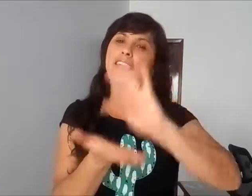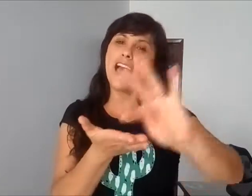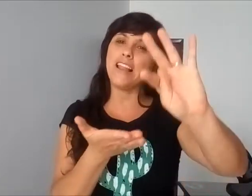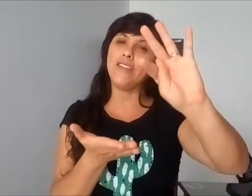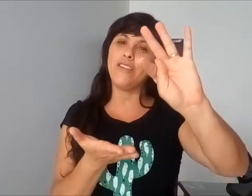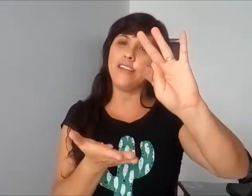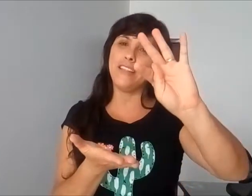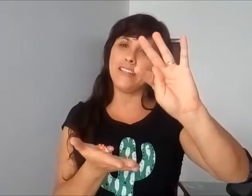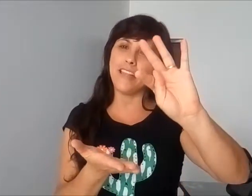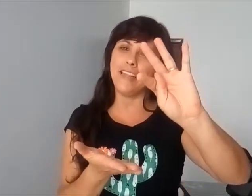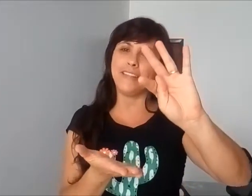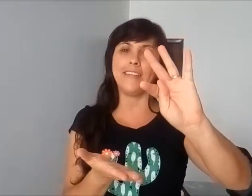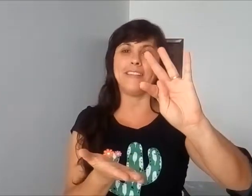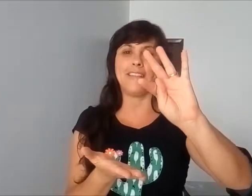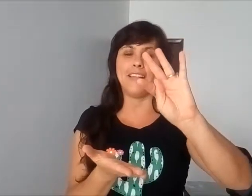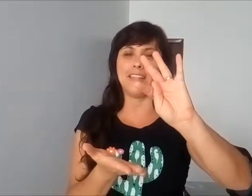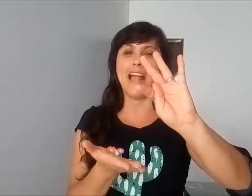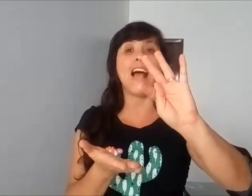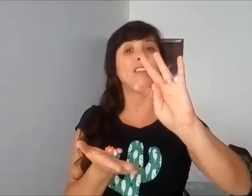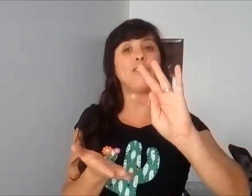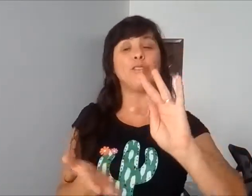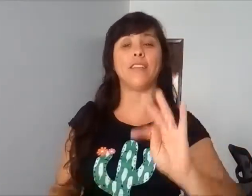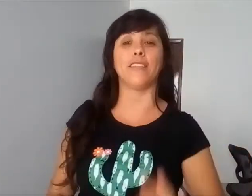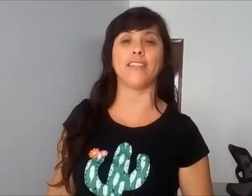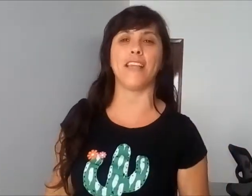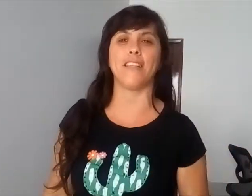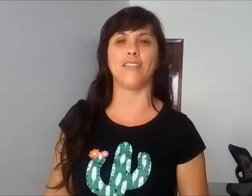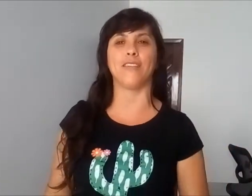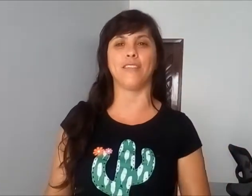tessalônica insein sister salone senses